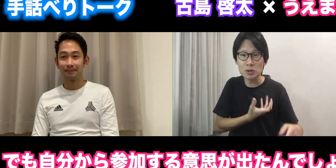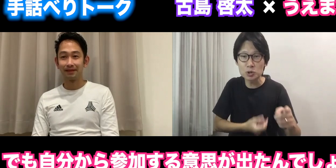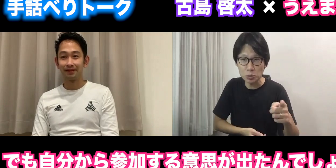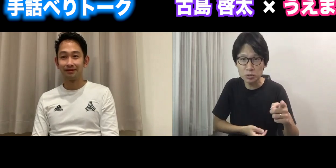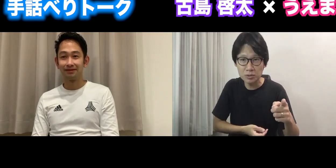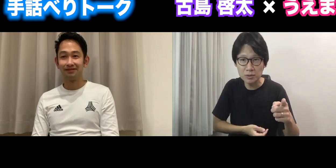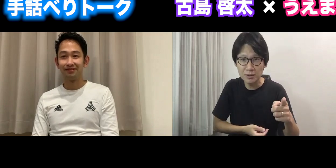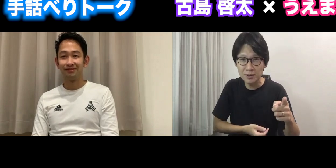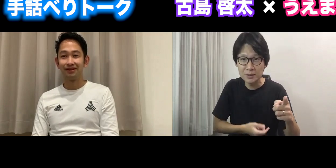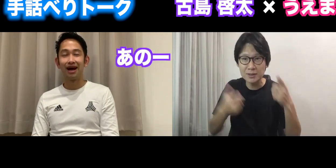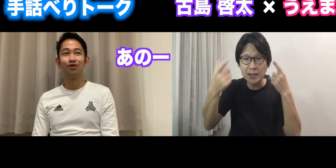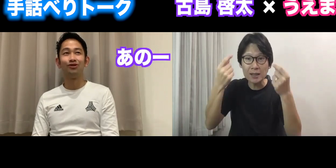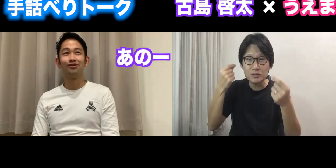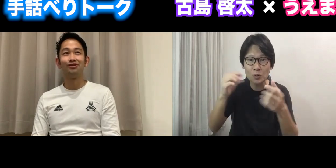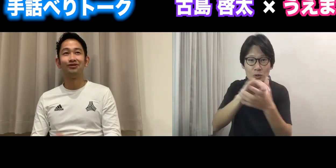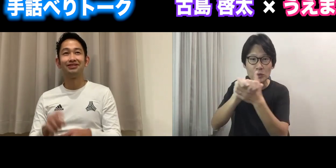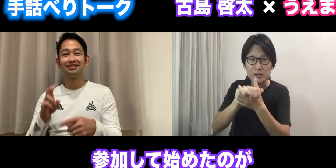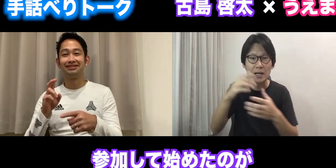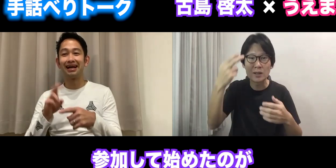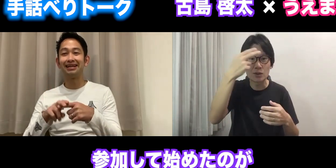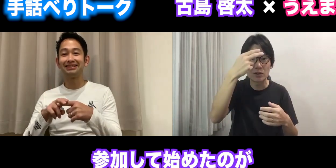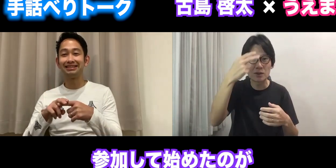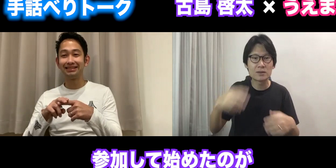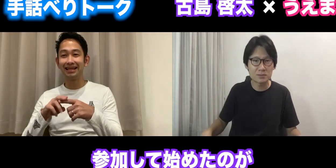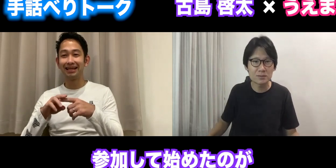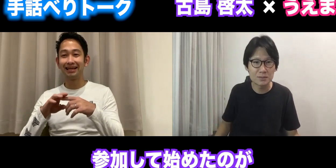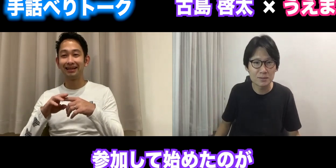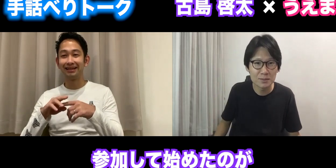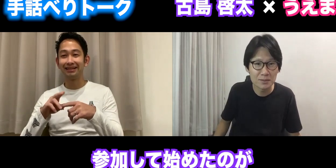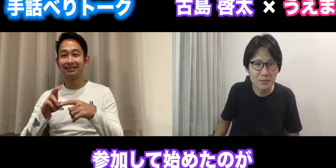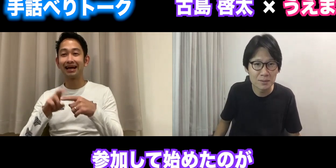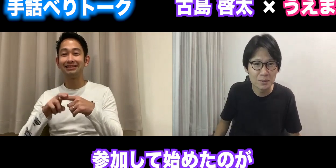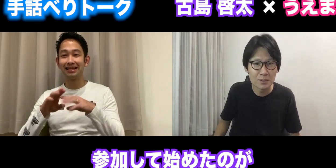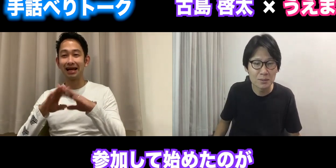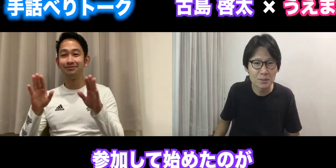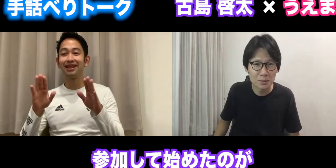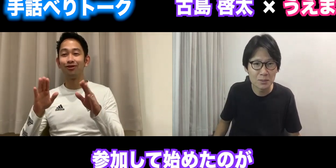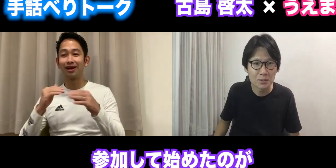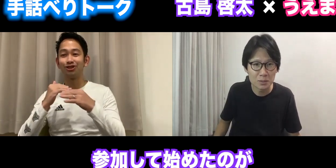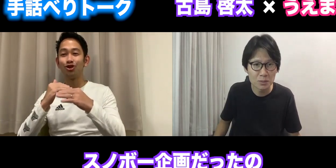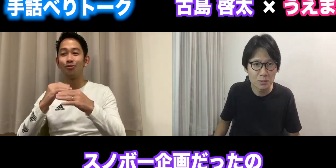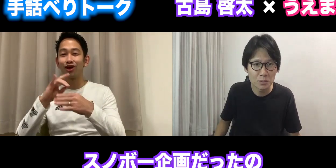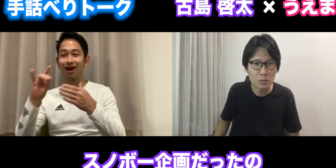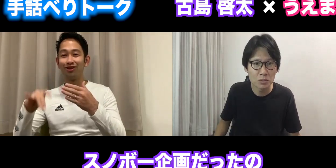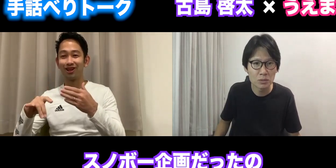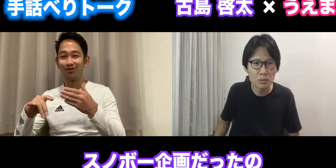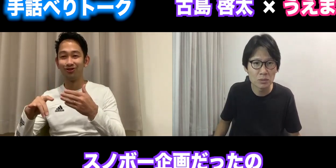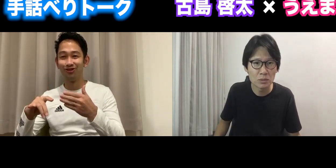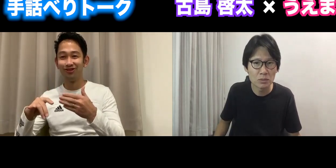でしょただろう子供の亜炭ちゃすっ感謝してあり目玉が首脳某企画だっ